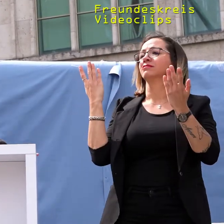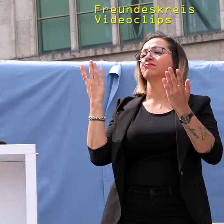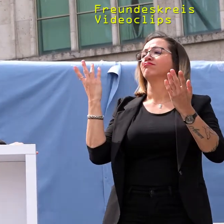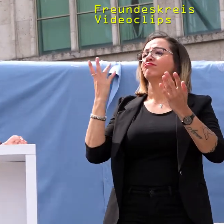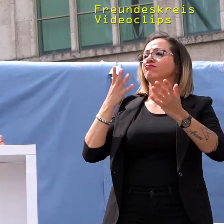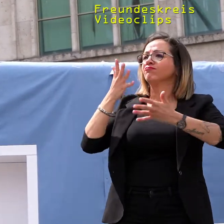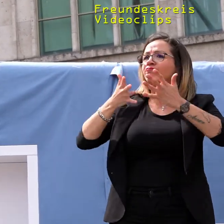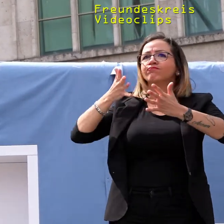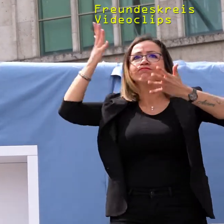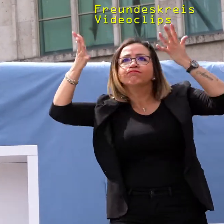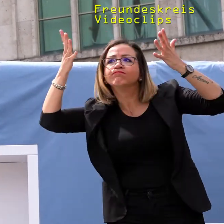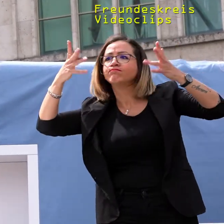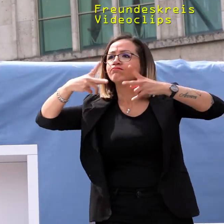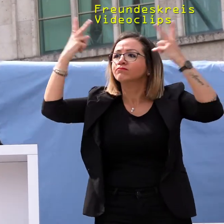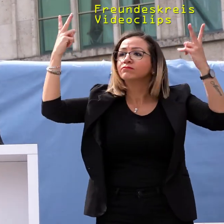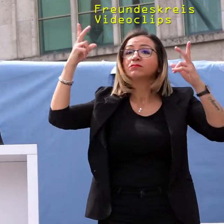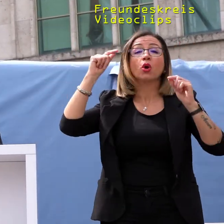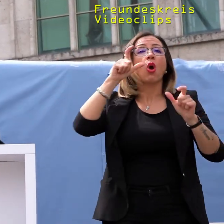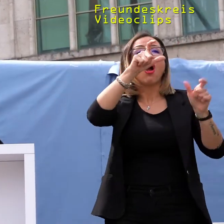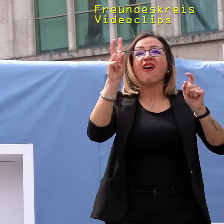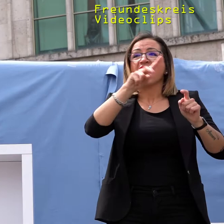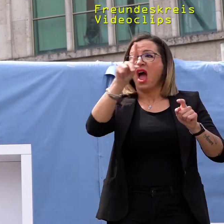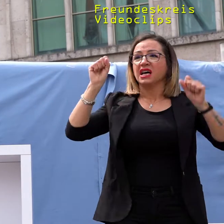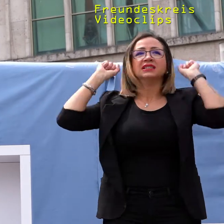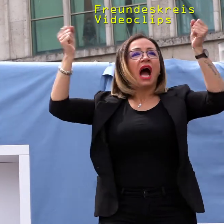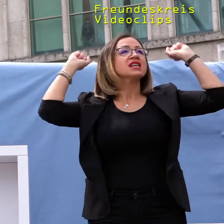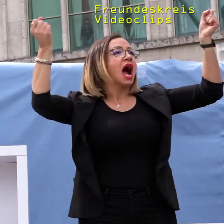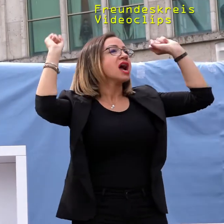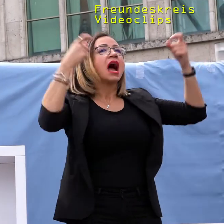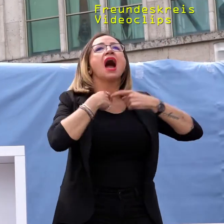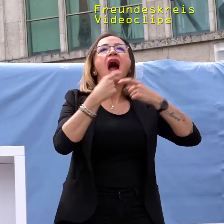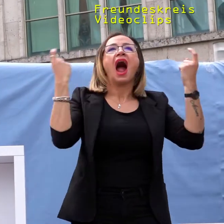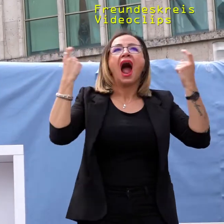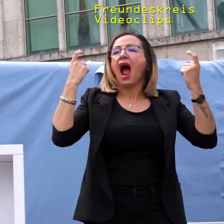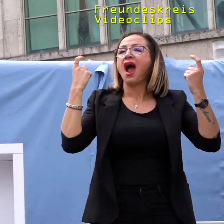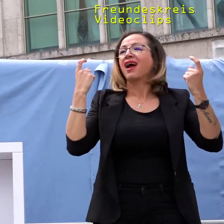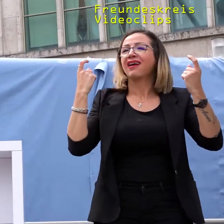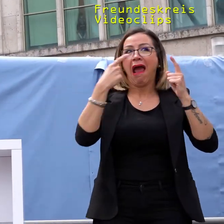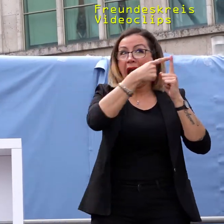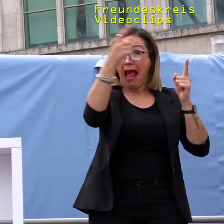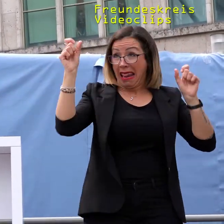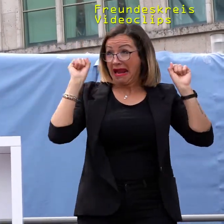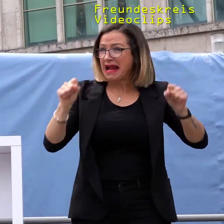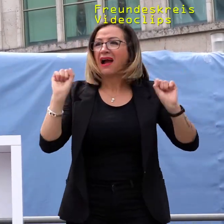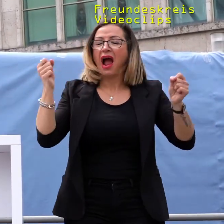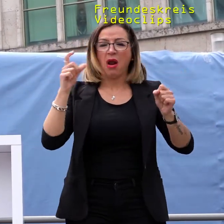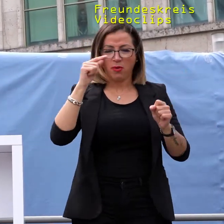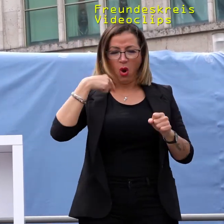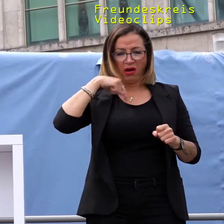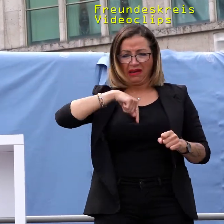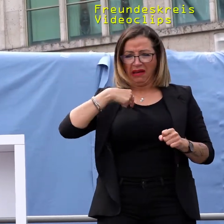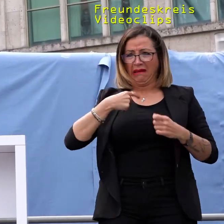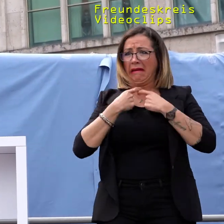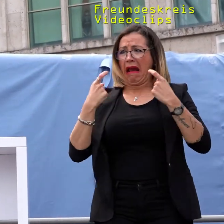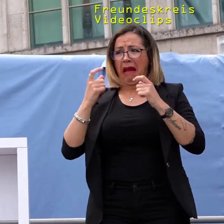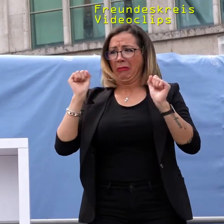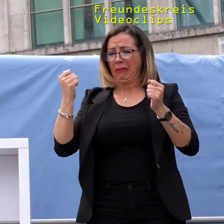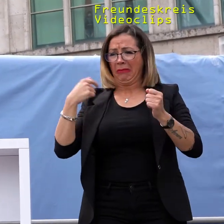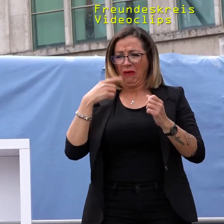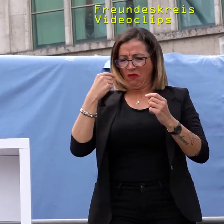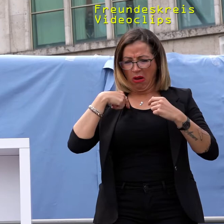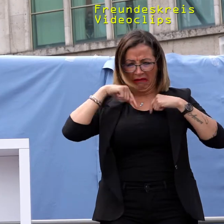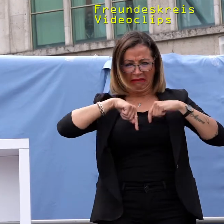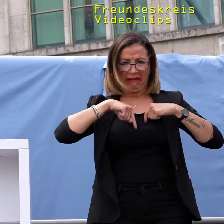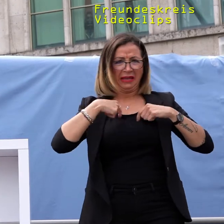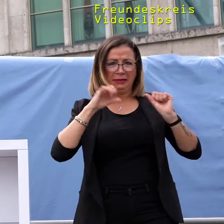Protest liegt leider nicht jeder Person. Und viele verleitet dies dazu, sich nutzlos zu fühlen. Doch ich möchte euch in euren Bemühungen